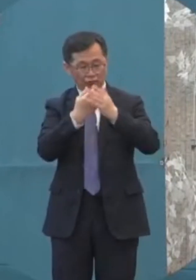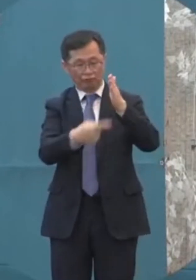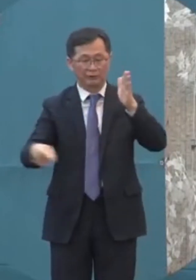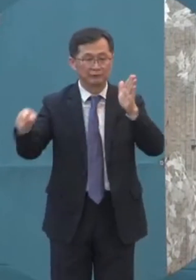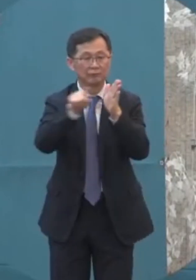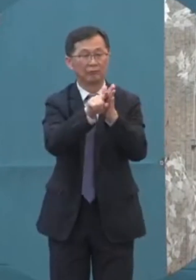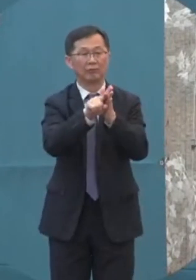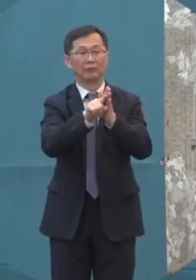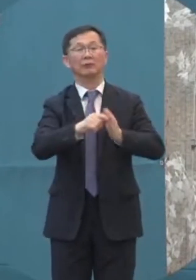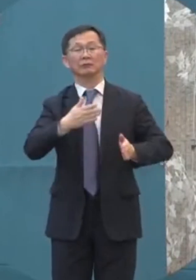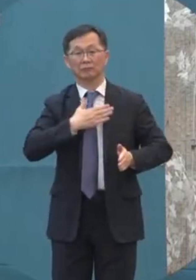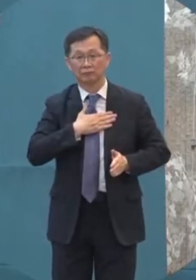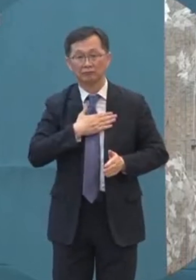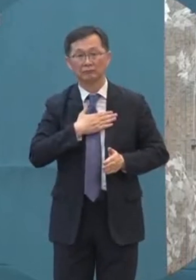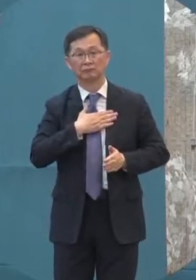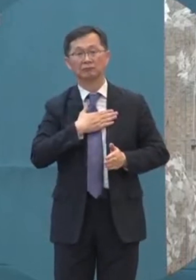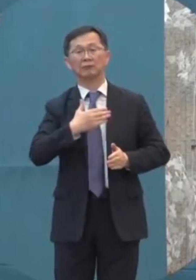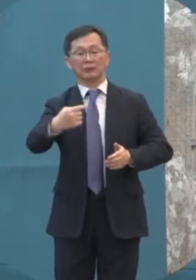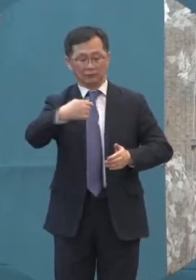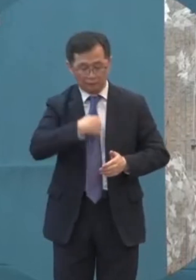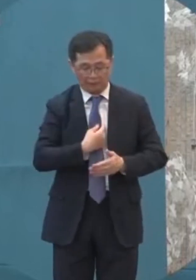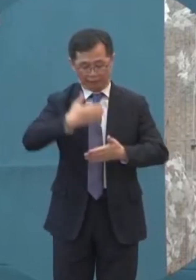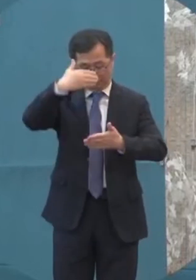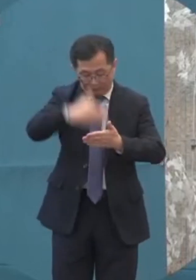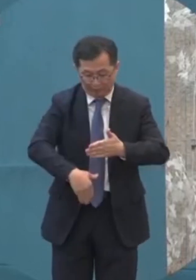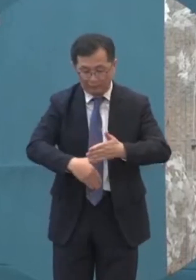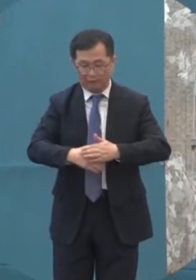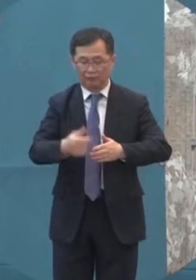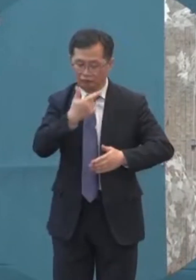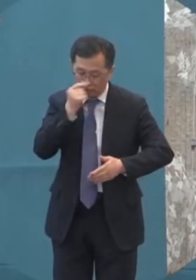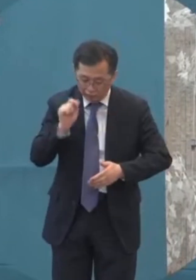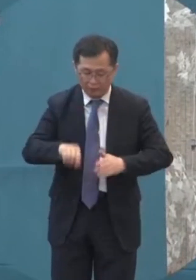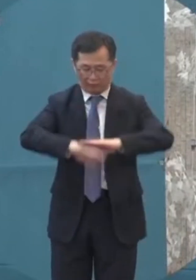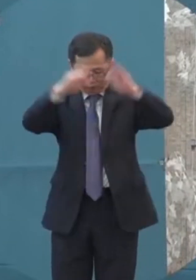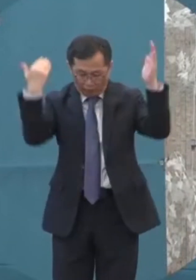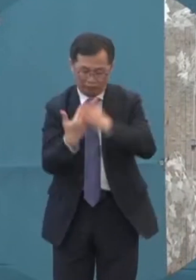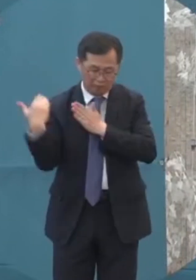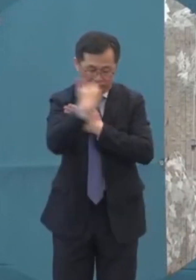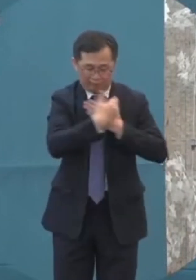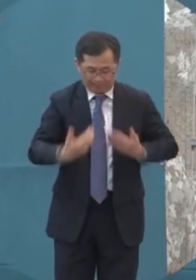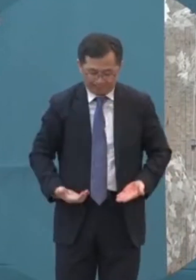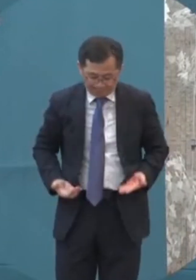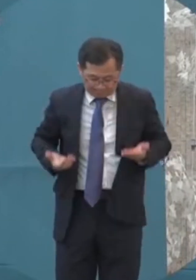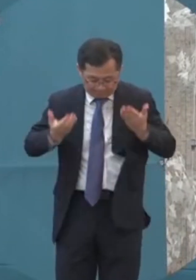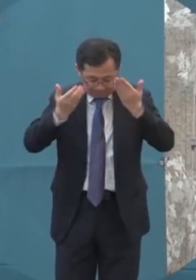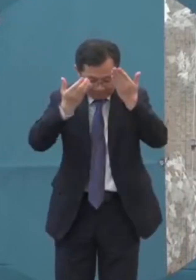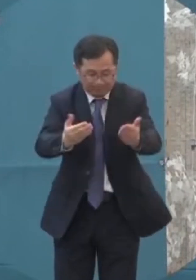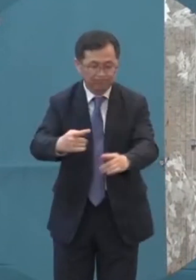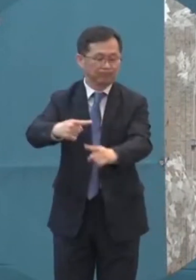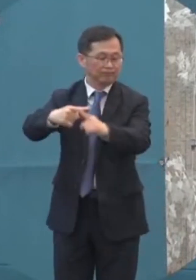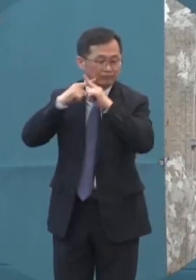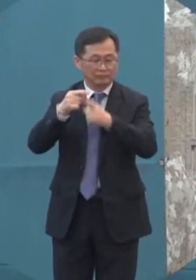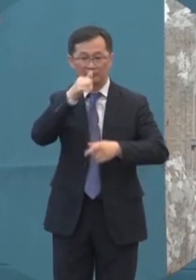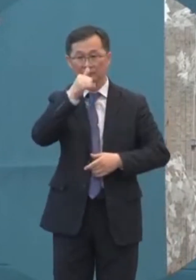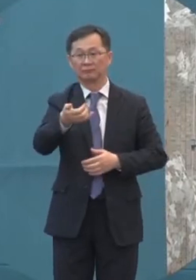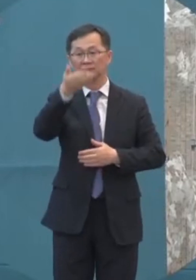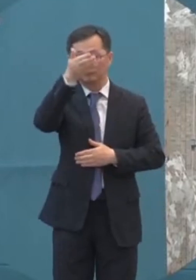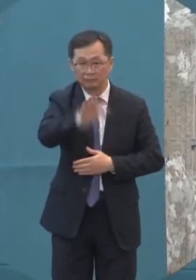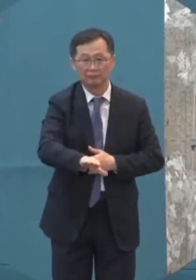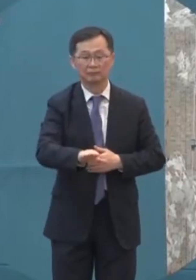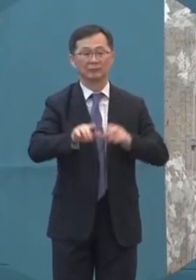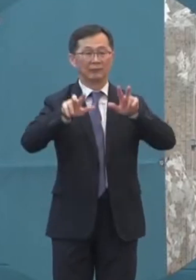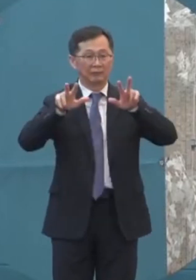위해서 저는 저에게 남은 보잘것없는 모든 것 다 쏟을 각오가 되어 있지만